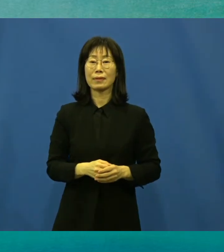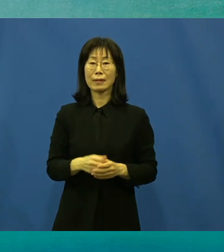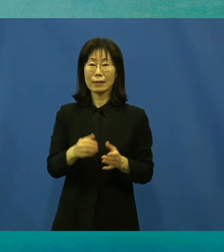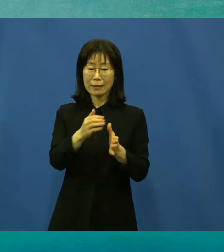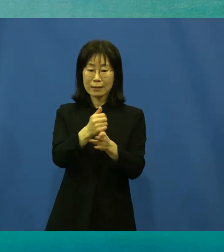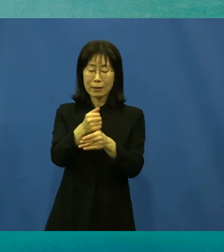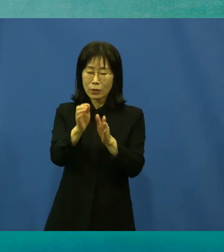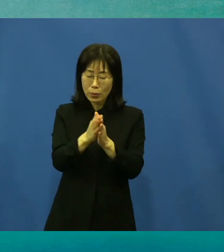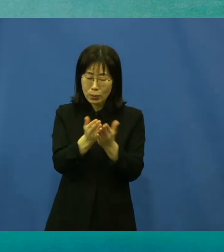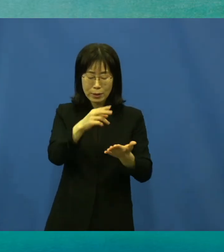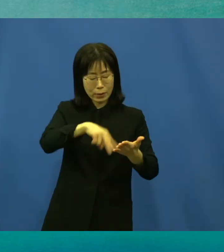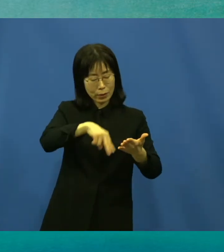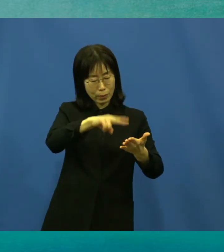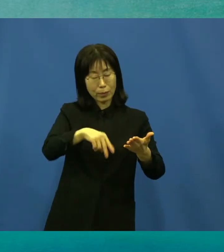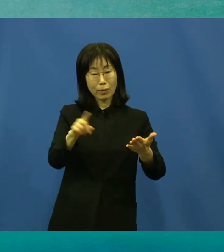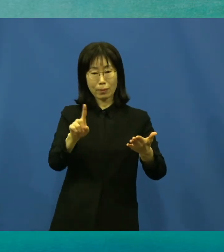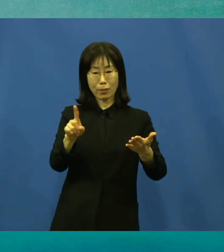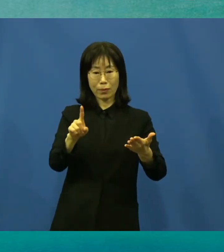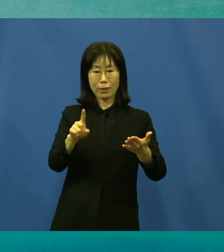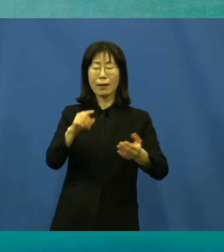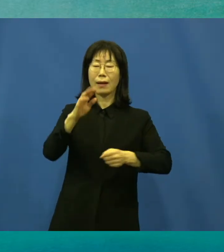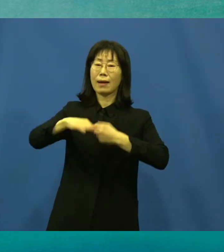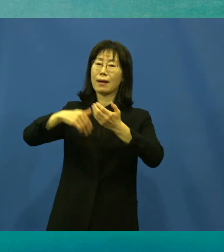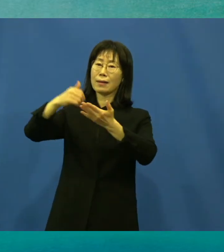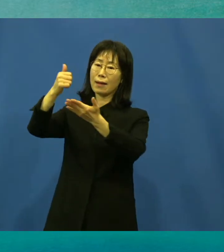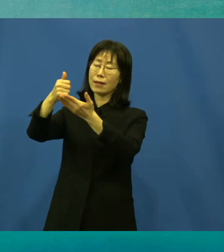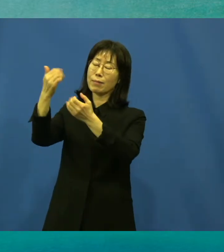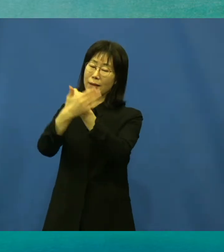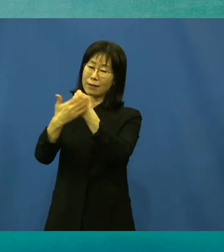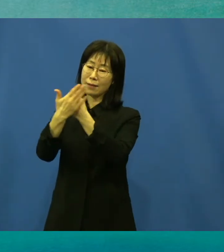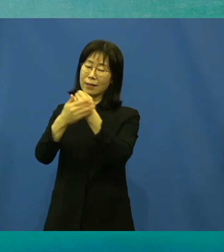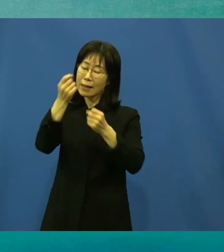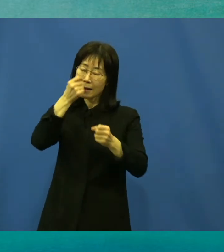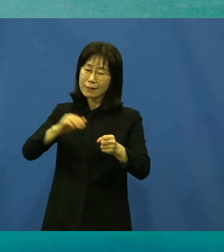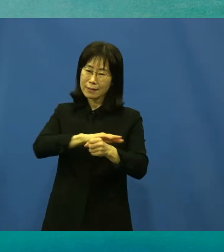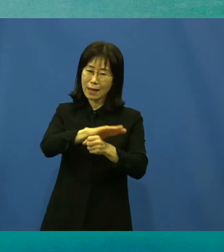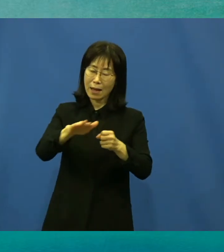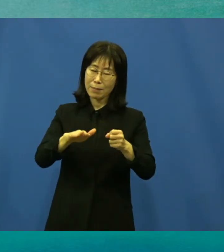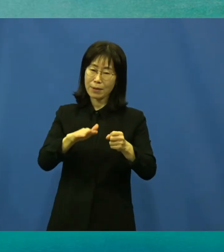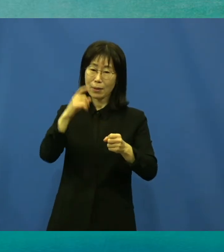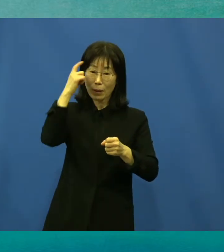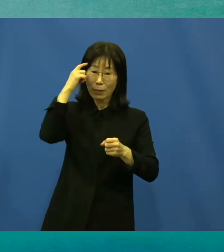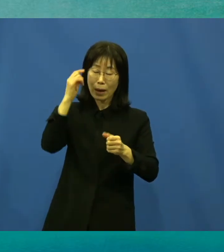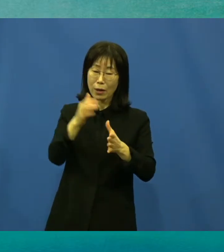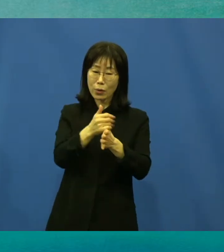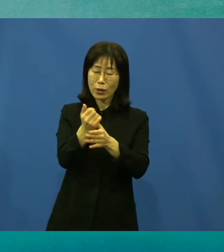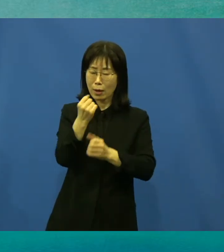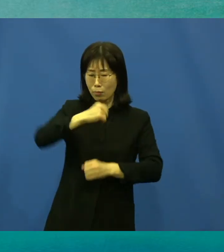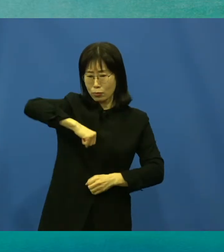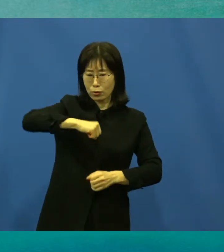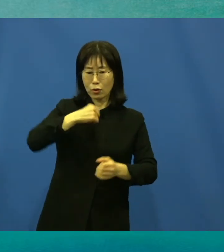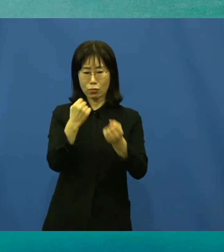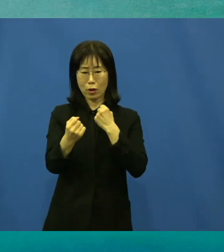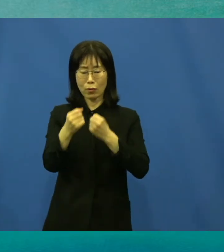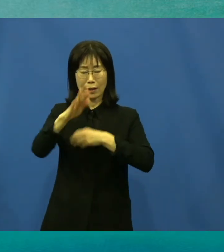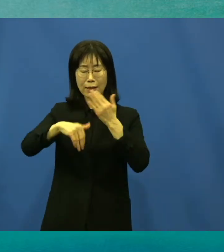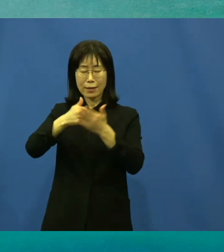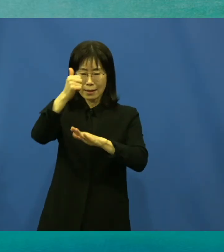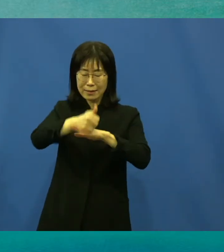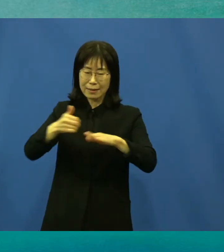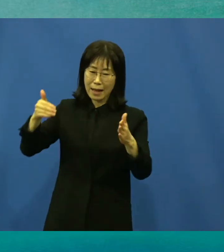안에 가득 차 있는 것은 하나님의 은혜와 자비입니다. 우리가 놓치지 말아야 할 것은